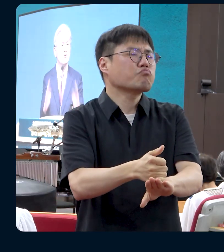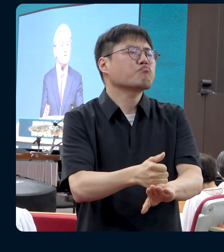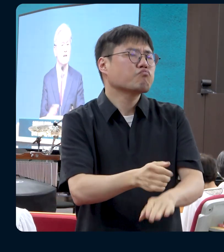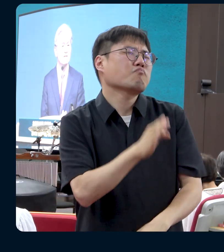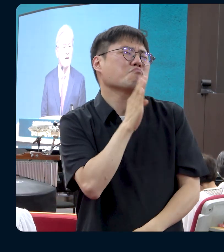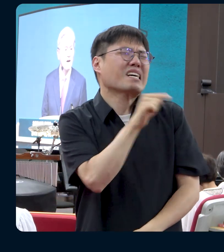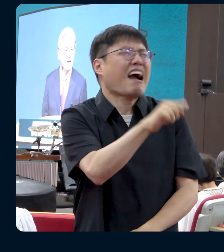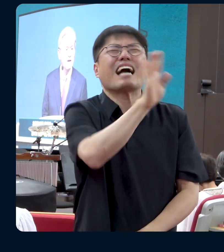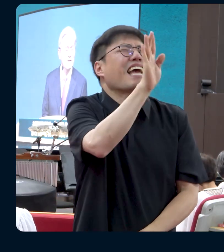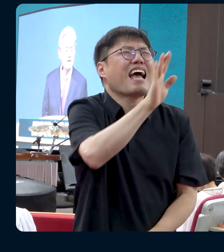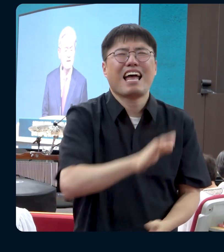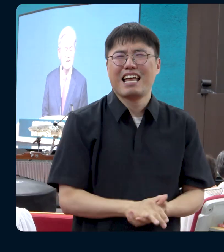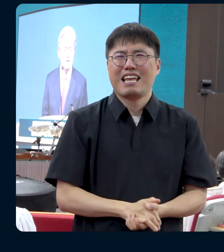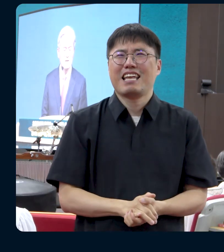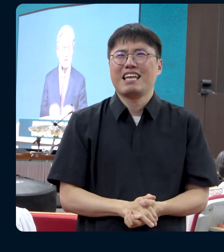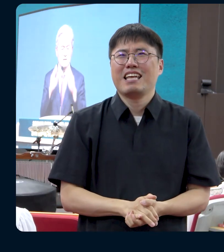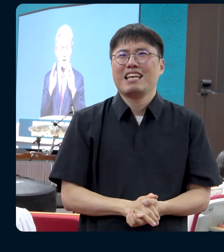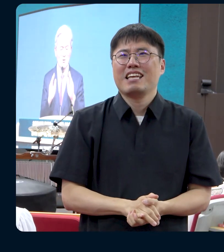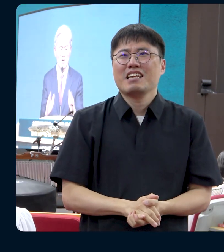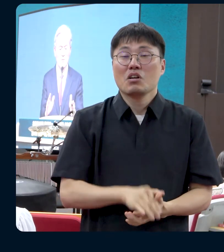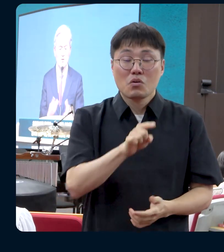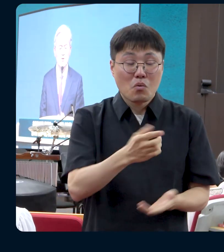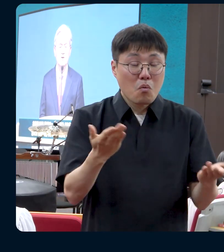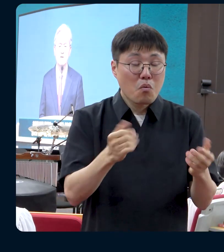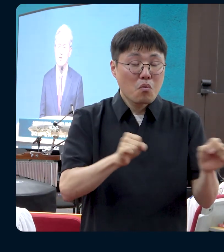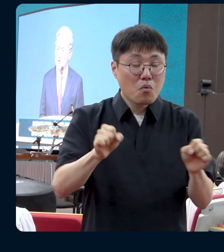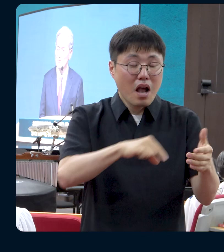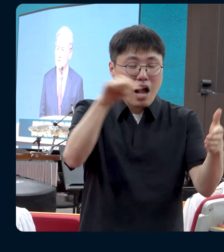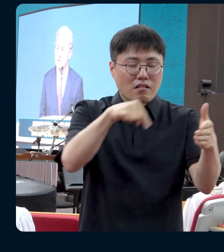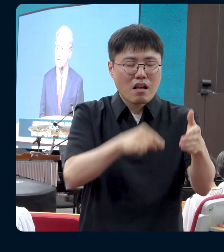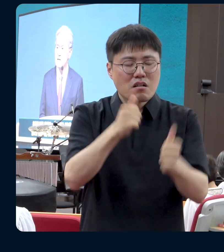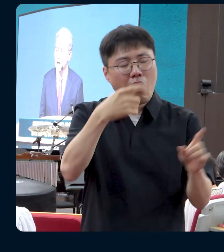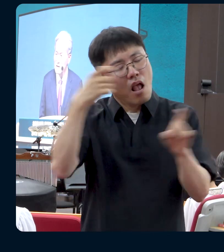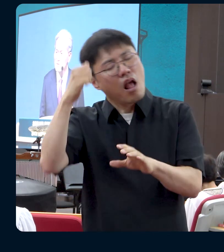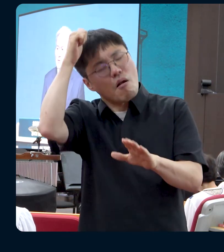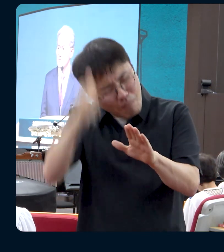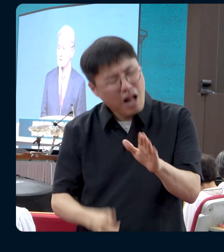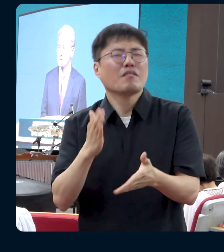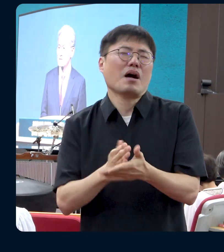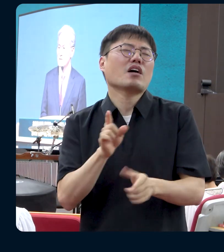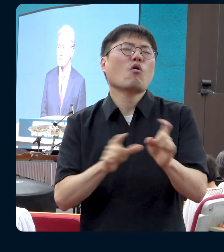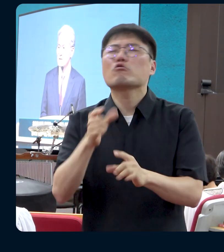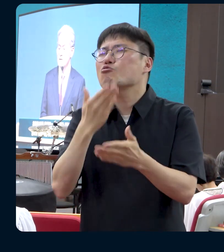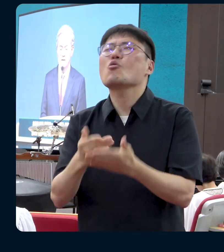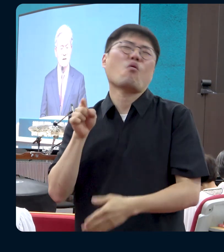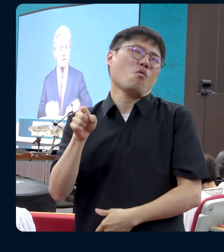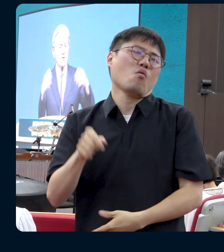것, 그것이 아니라 그 사역을 하면서 시험 들지 않는 겁니다.